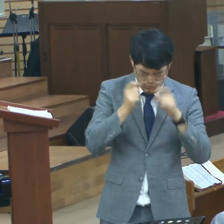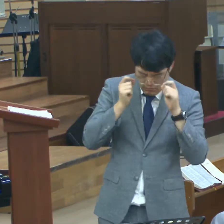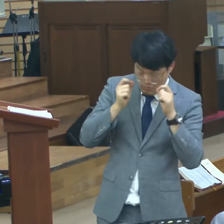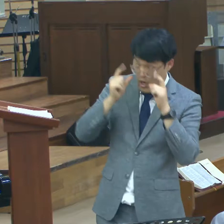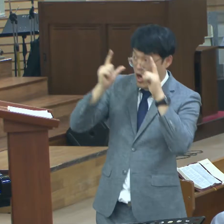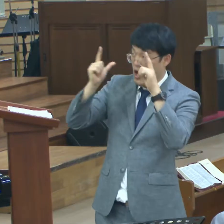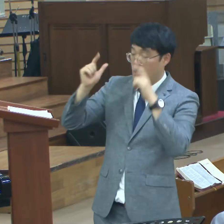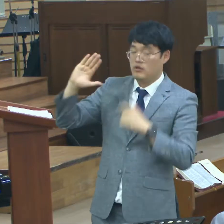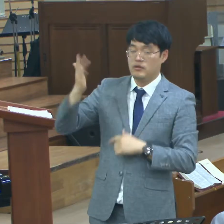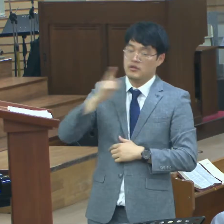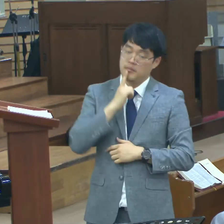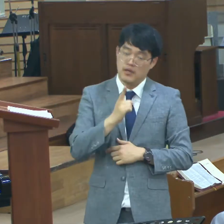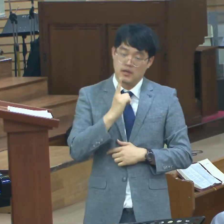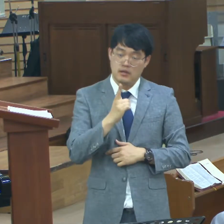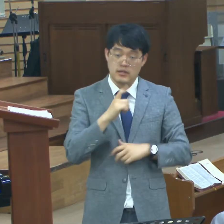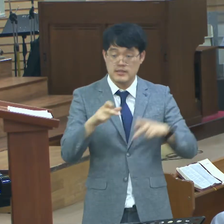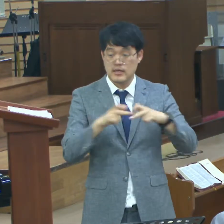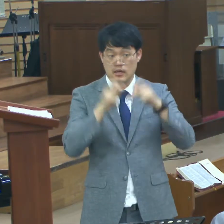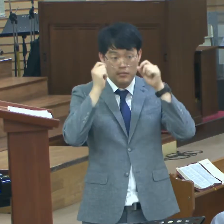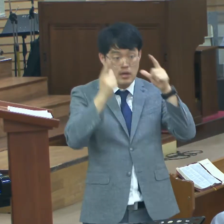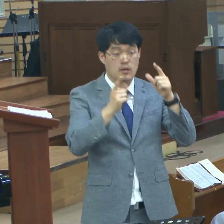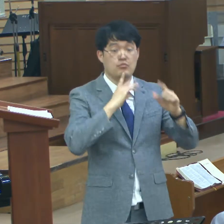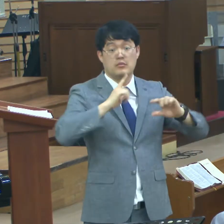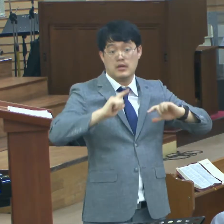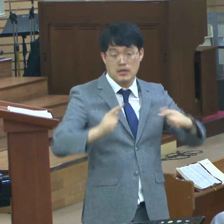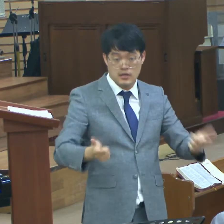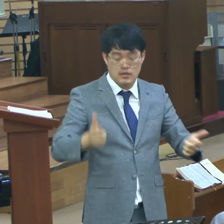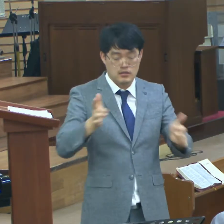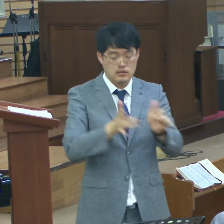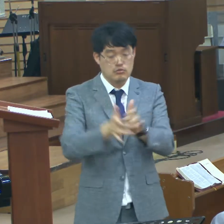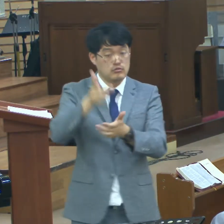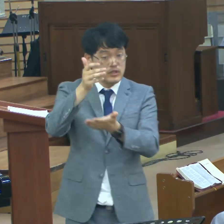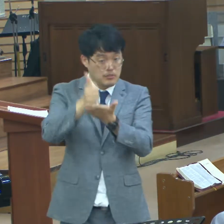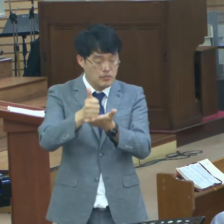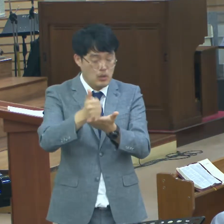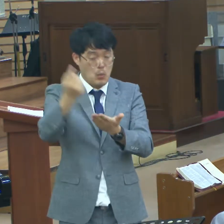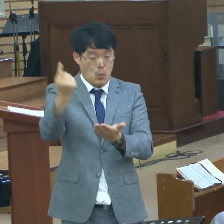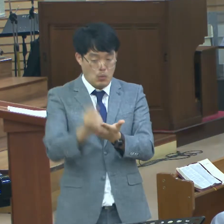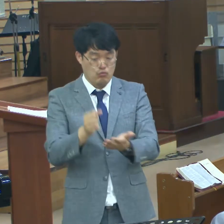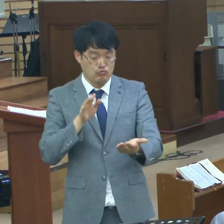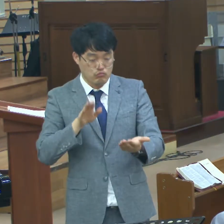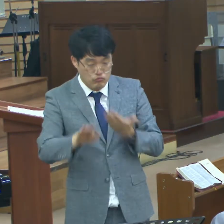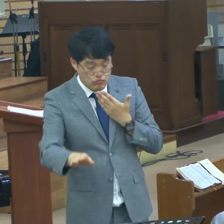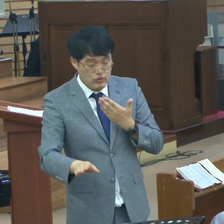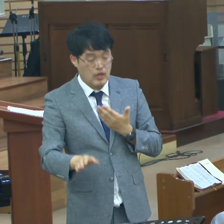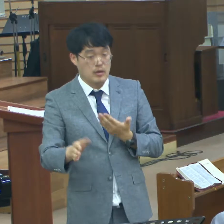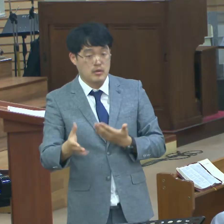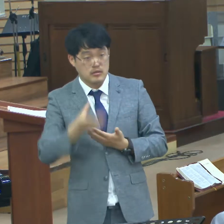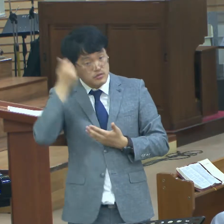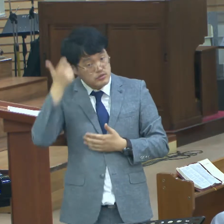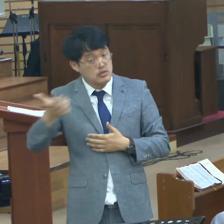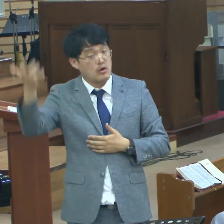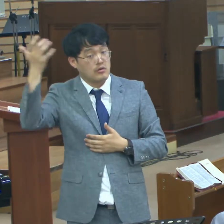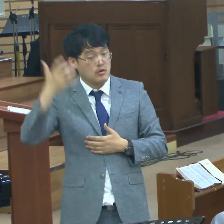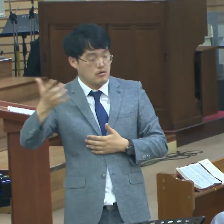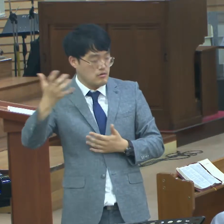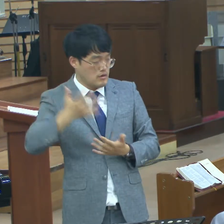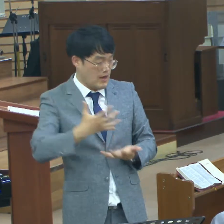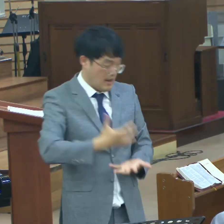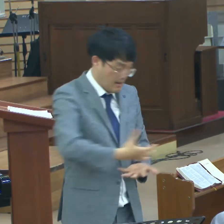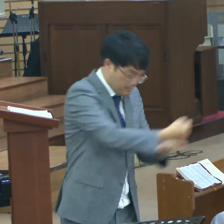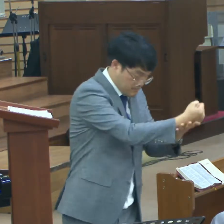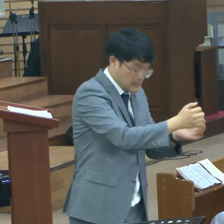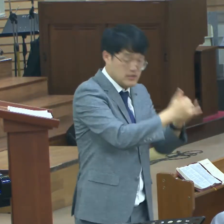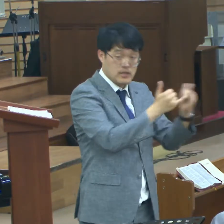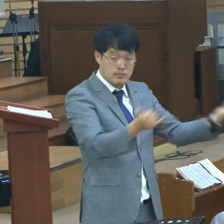있었던 것이 아니라 예수님이 오신 이후에 성령을 받은 사람들이 많은 것들을 보는 축복을 받아 누리는